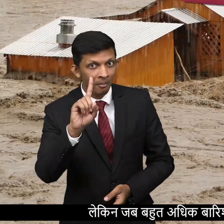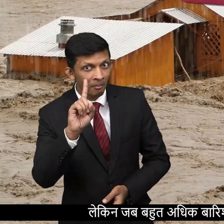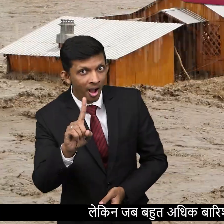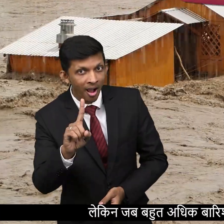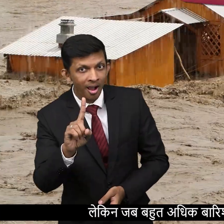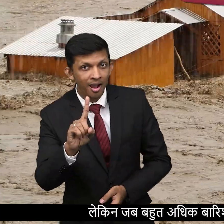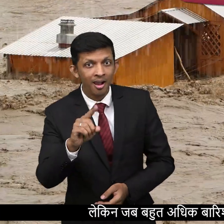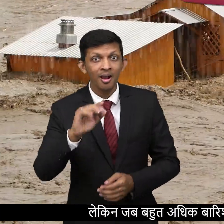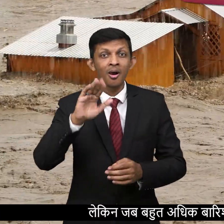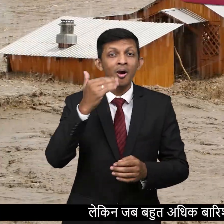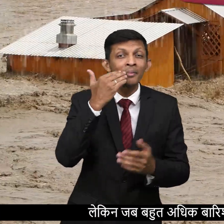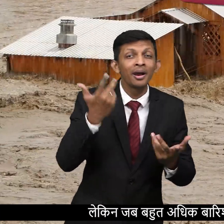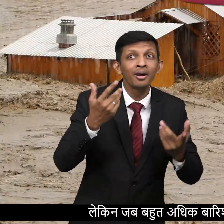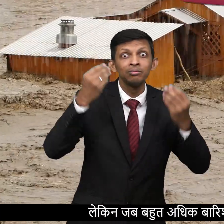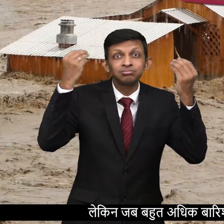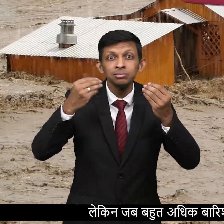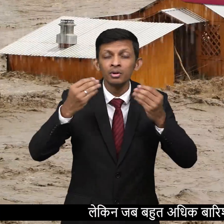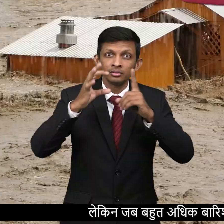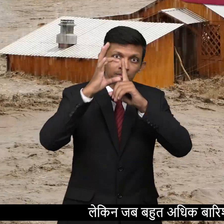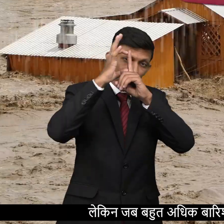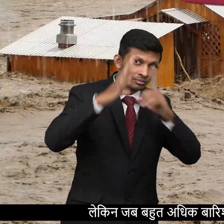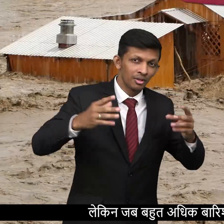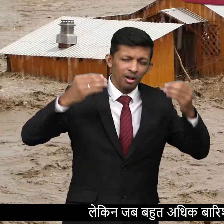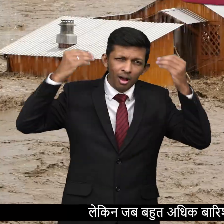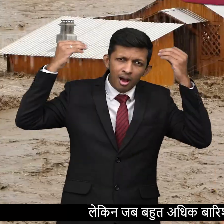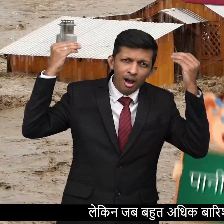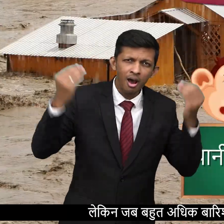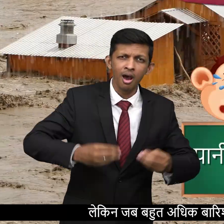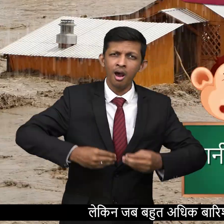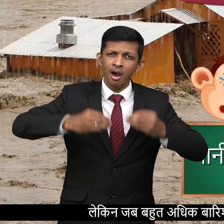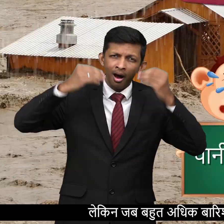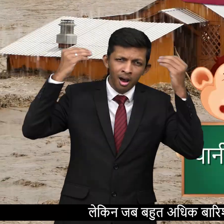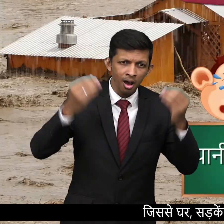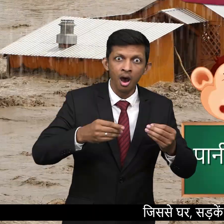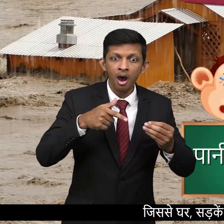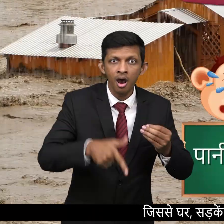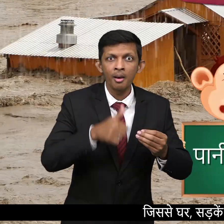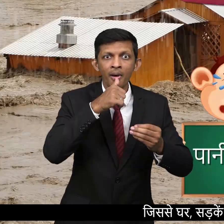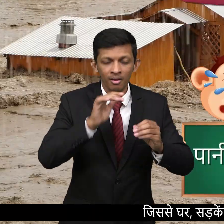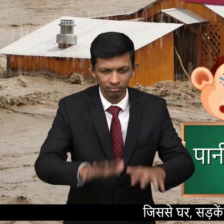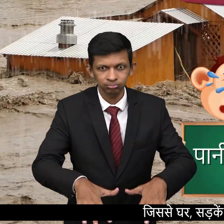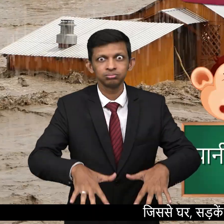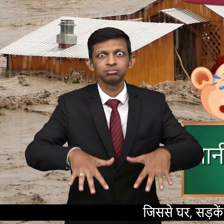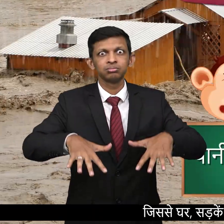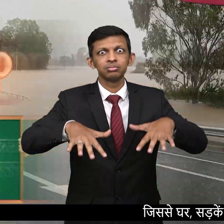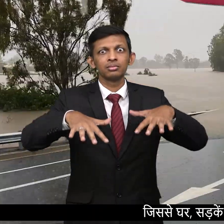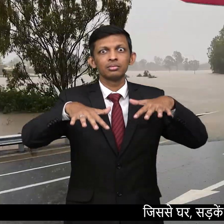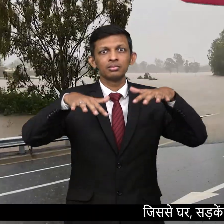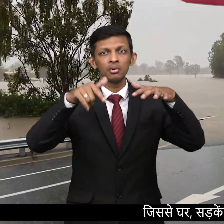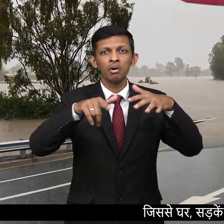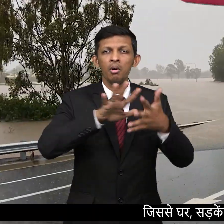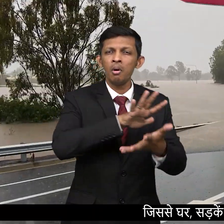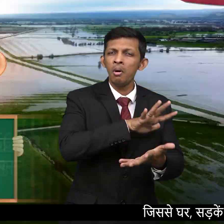लेकिन जब बहुत अधिक बारिश होती है तो नदी में बाढ़ आ जाती है, जिससे घर, सड़कें और